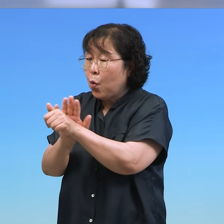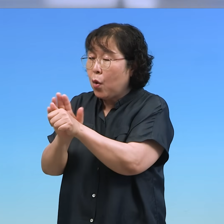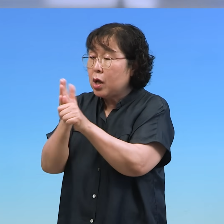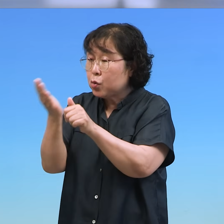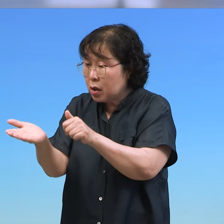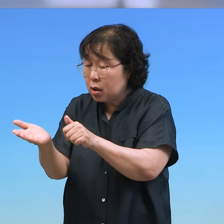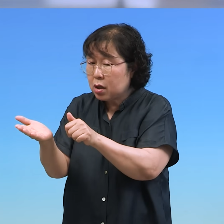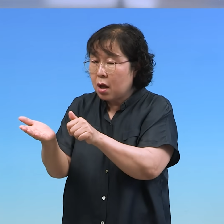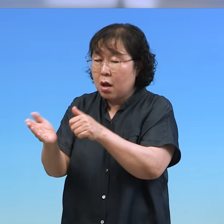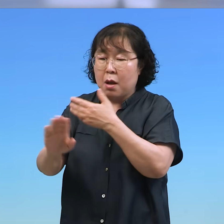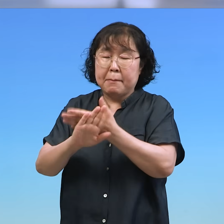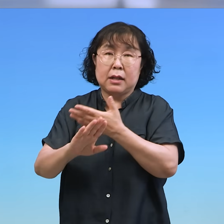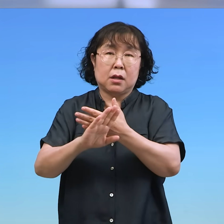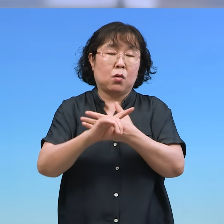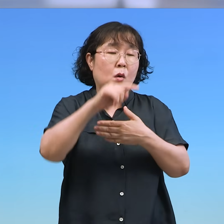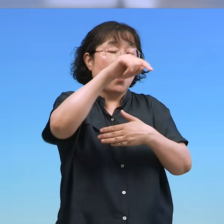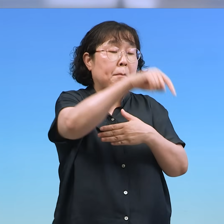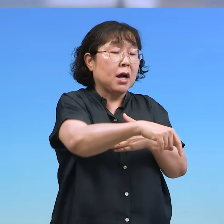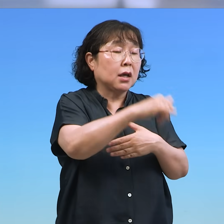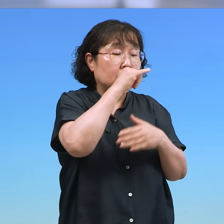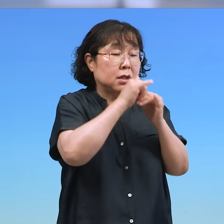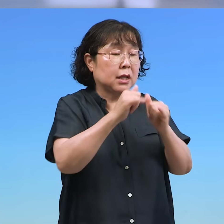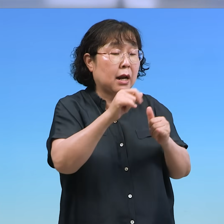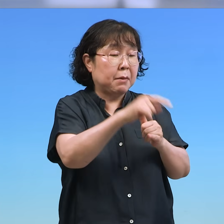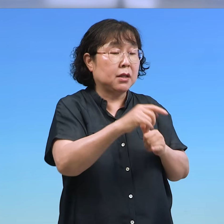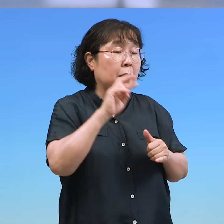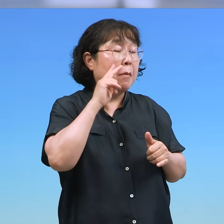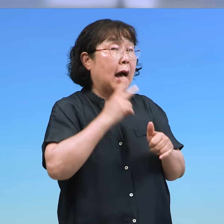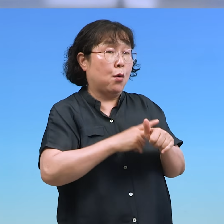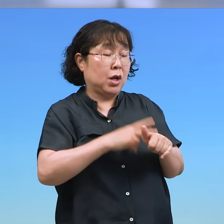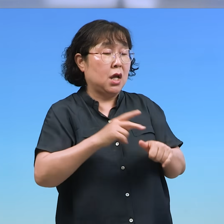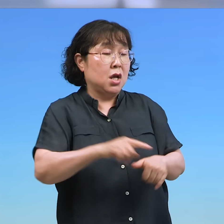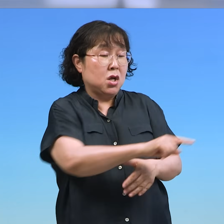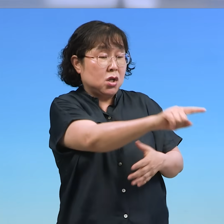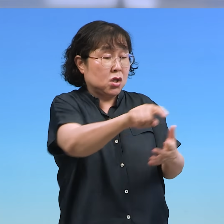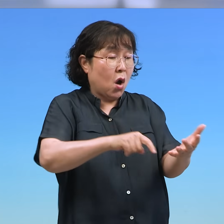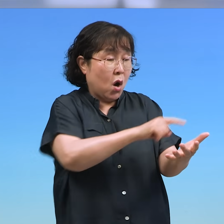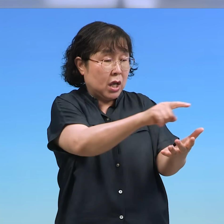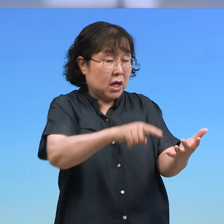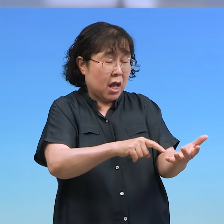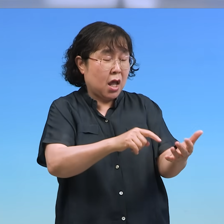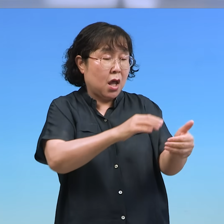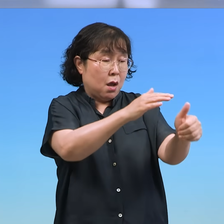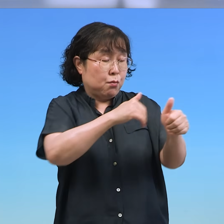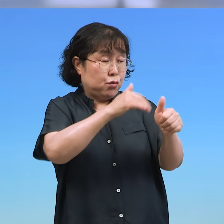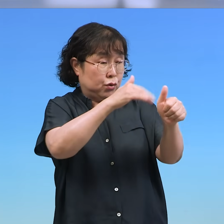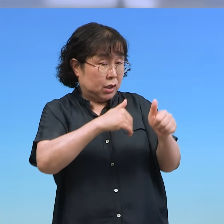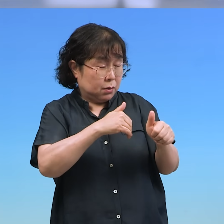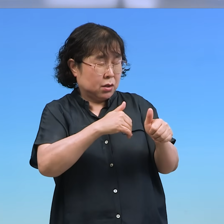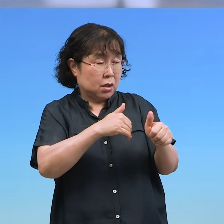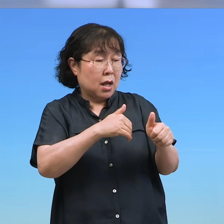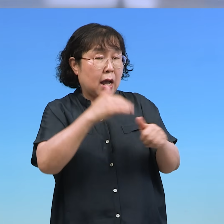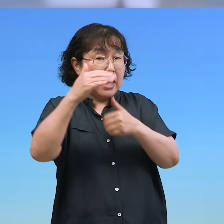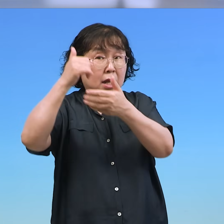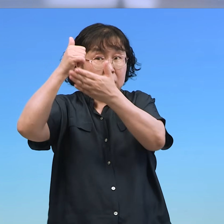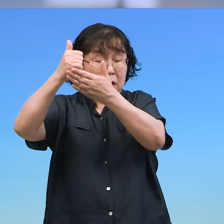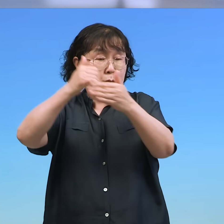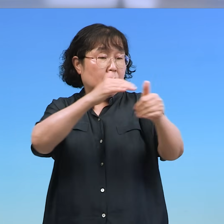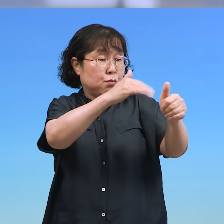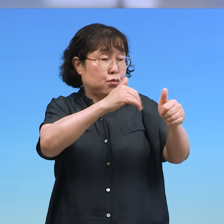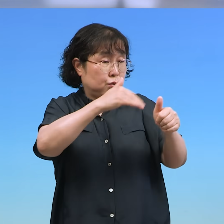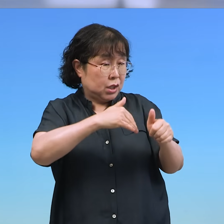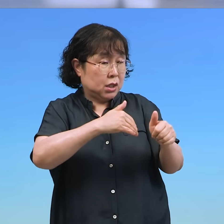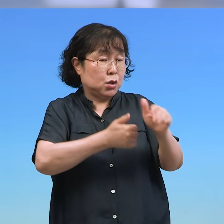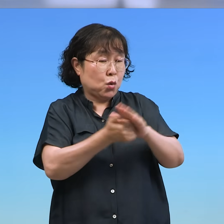바울이 반대로 지금 바깥에 있는 사람들에게 어떤 경우라도 너희들의 부르심의 소망이 뭔지를 놓치면 안